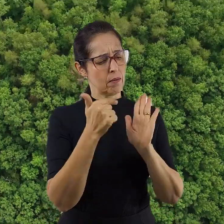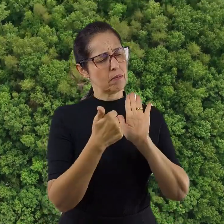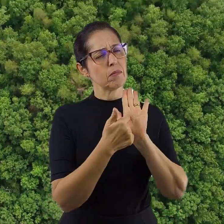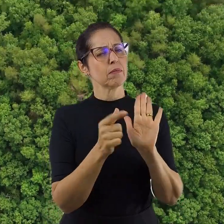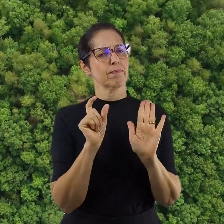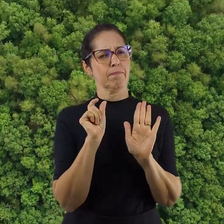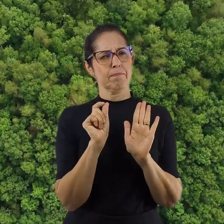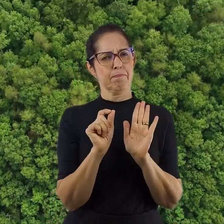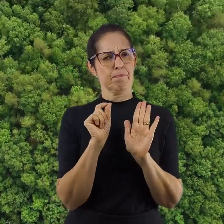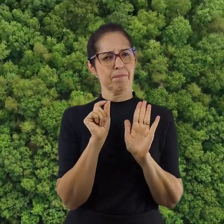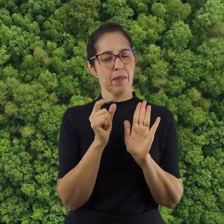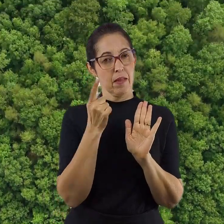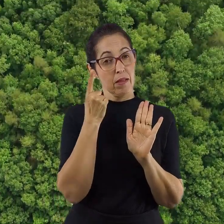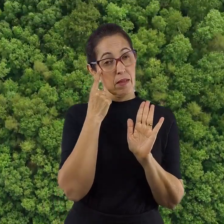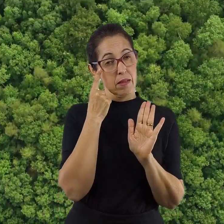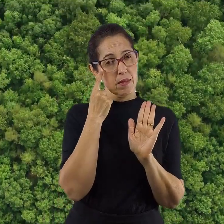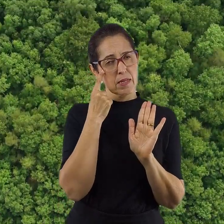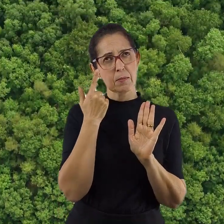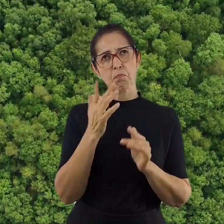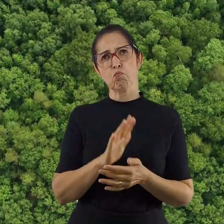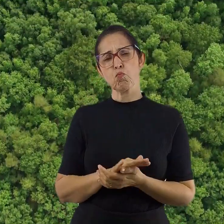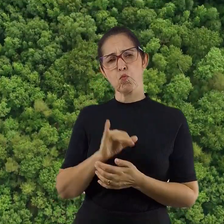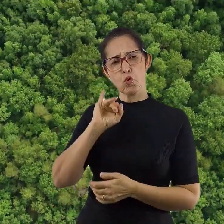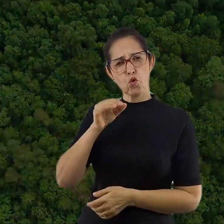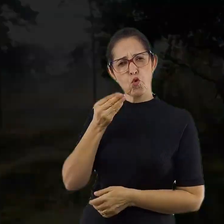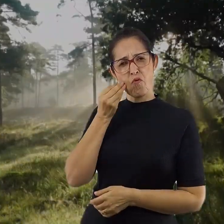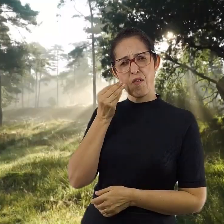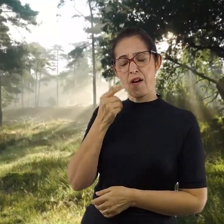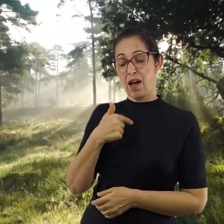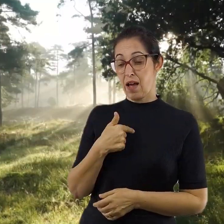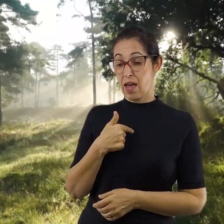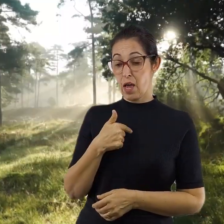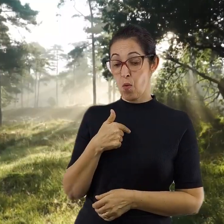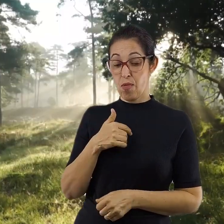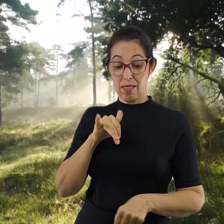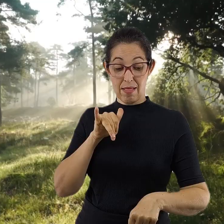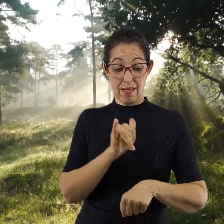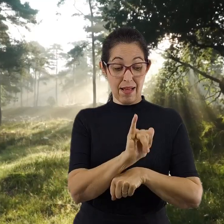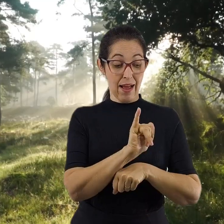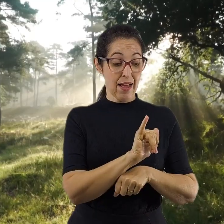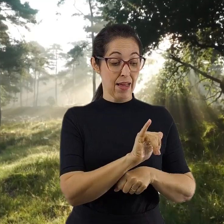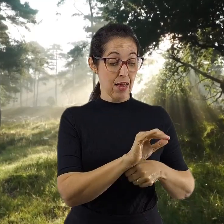atenção. Ele não falou assim, traí o cristianismo.